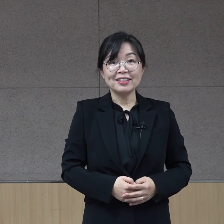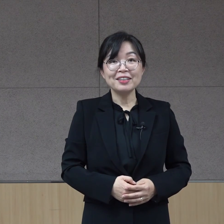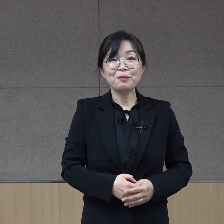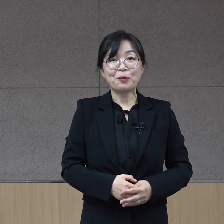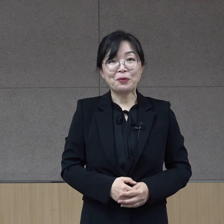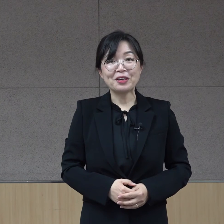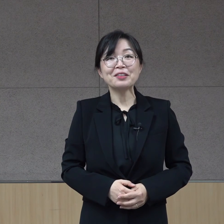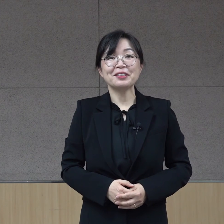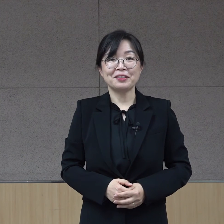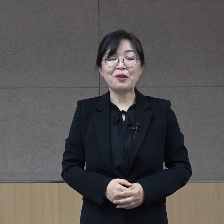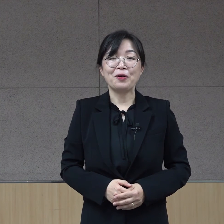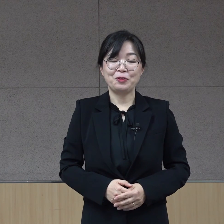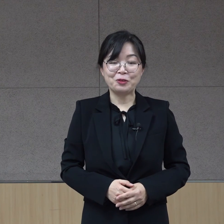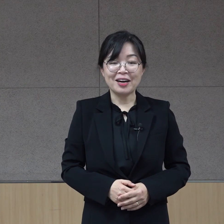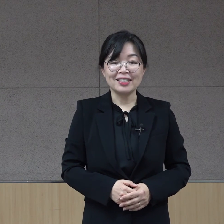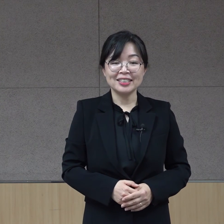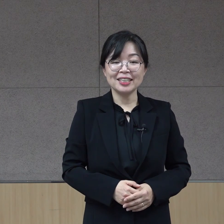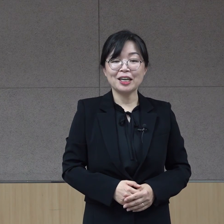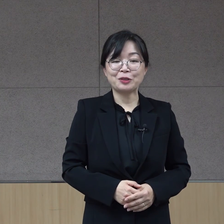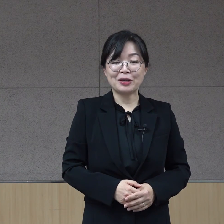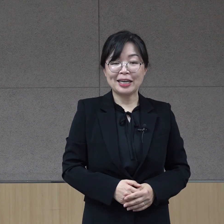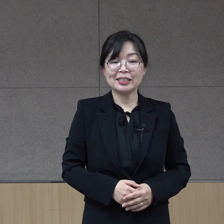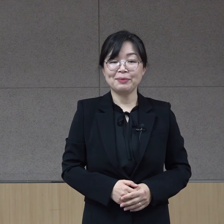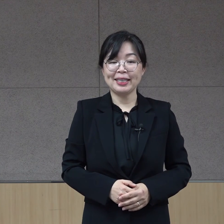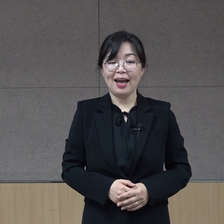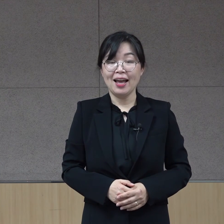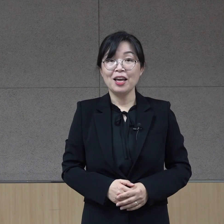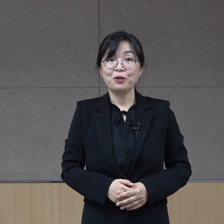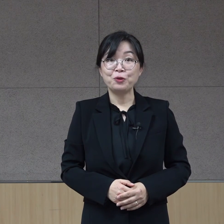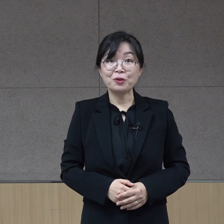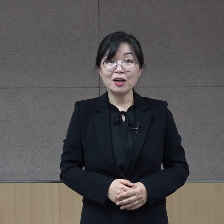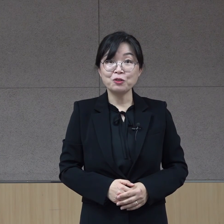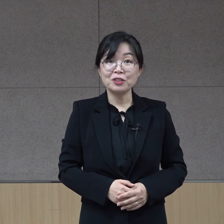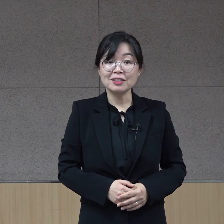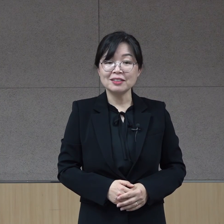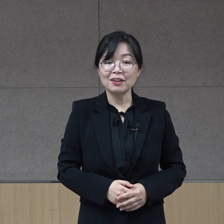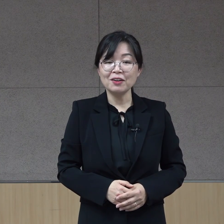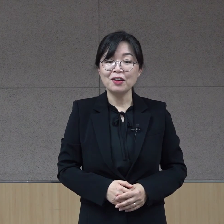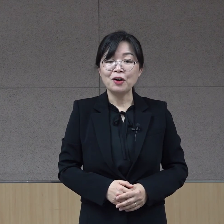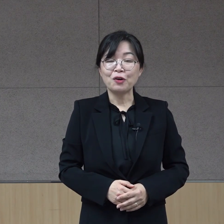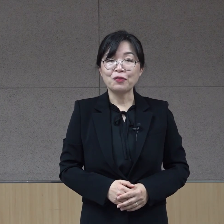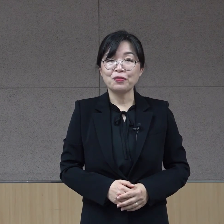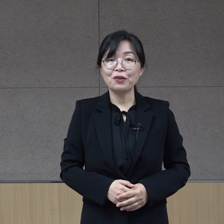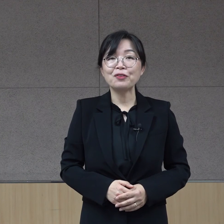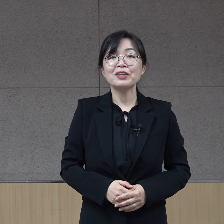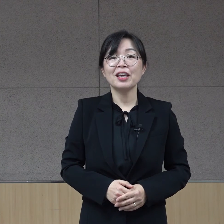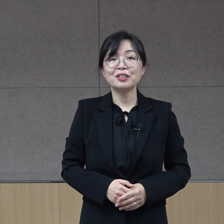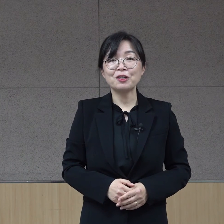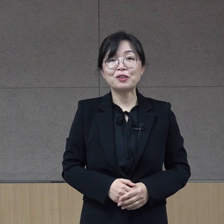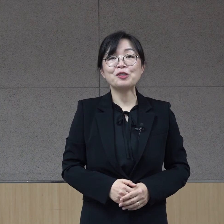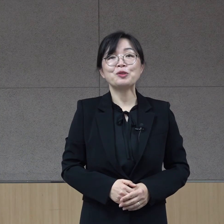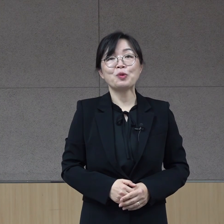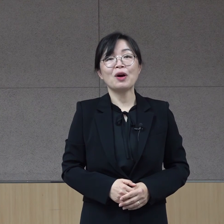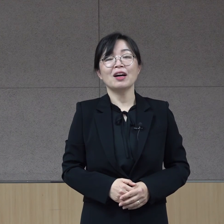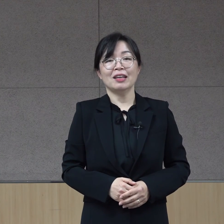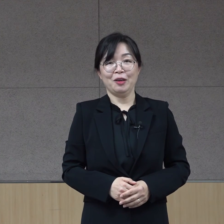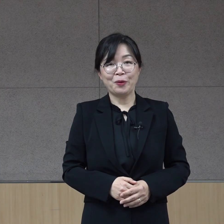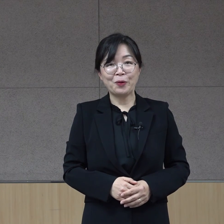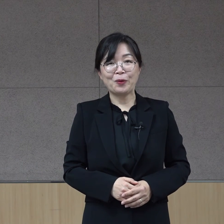오늘 본격적으로 6강을 시작하도록 하겠습니다. 6강 주제는요, 어떤 계절을 좋아하나요?